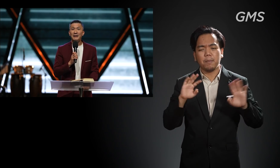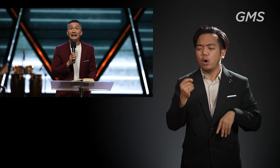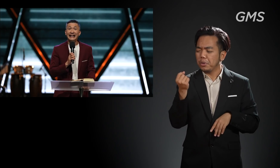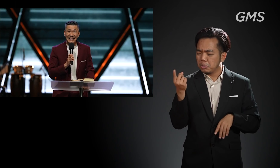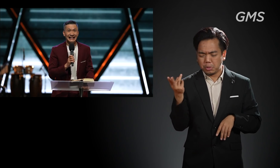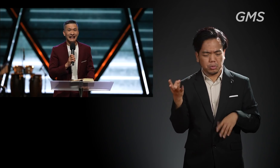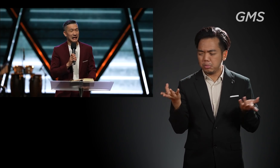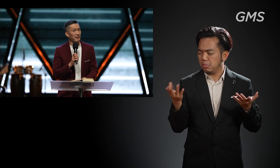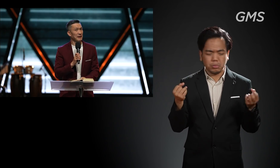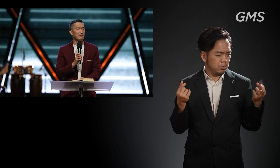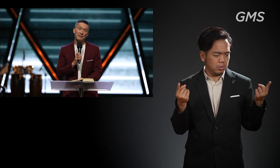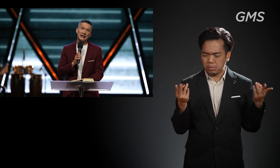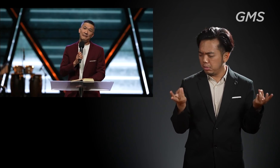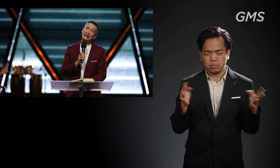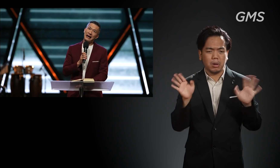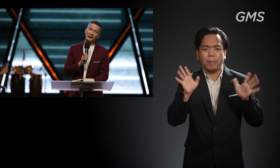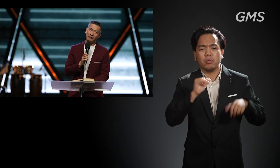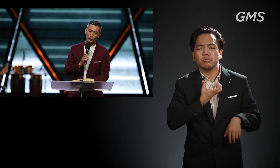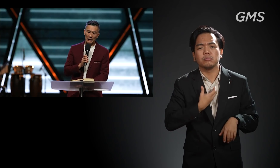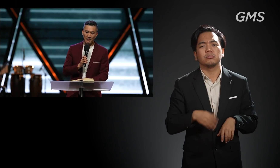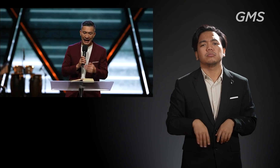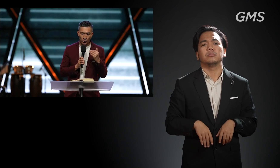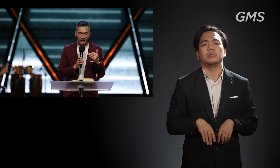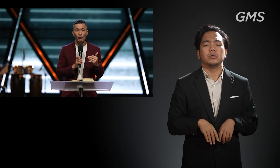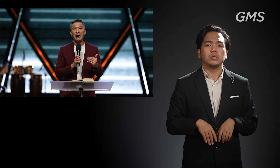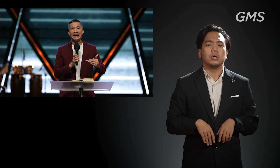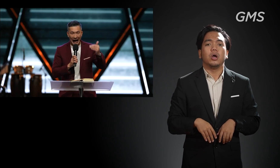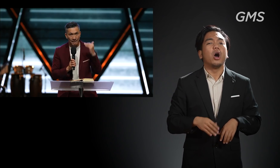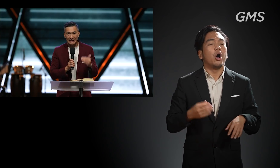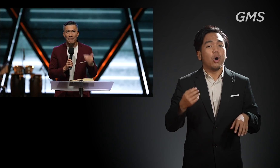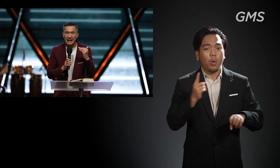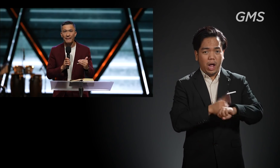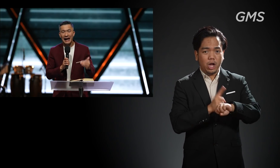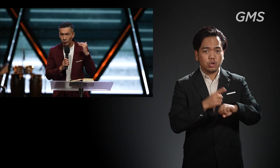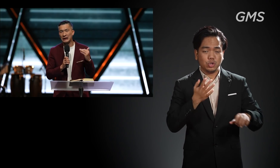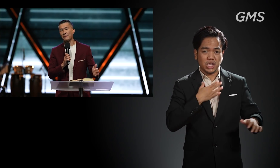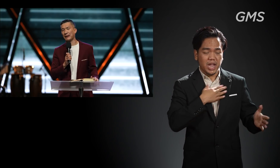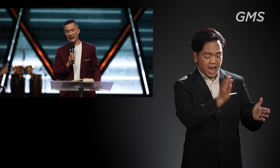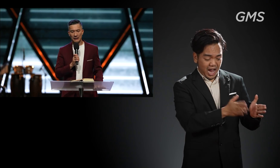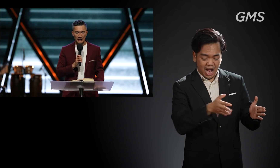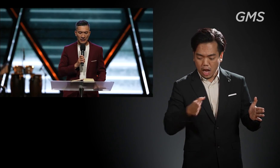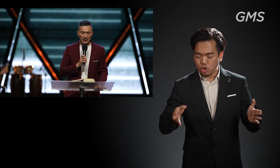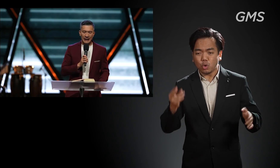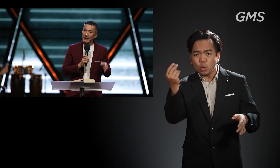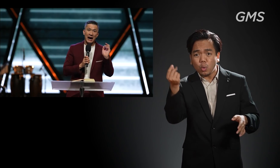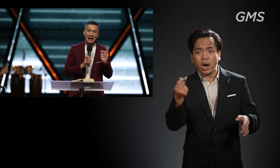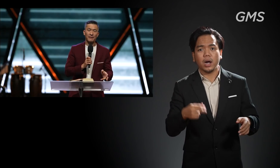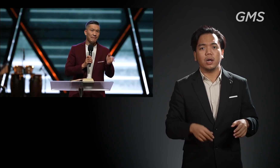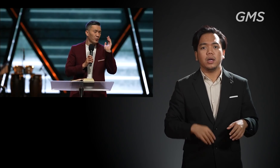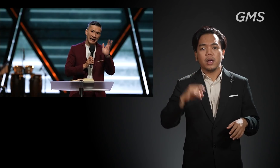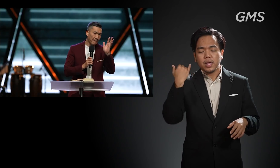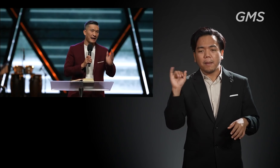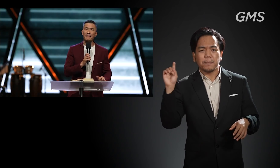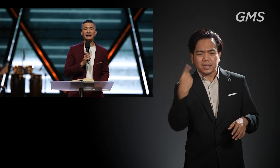Yang kami inginkan dari pemberian-pemberian demikian, waktu kami mengatur keuangan, hal pertama yang kami atur adalah pemberian. Yang kami